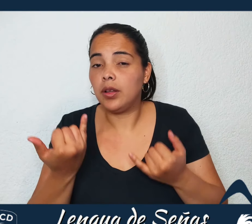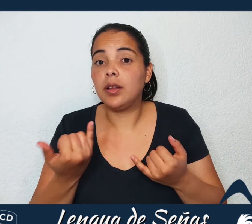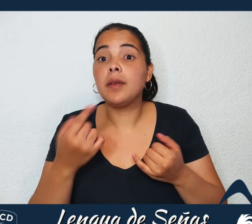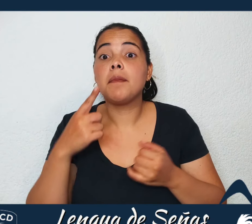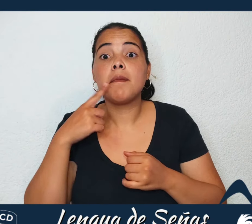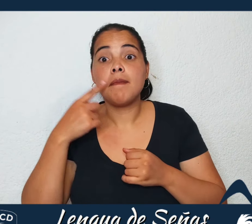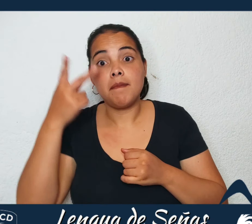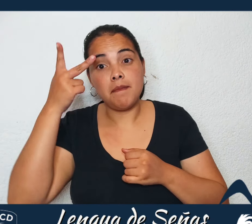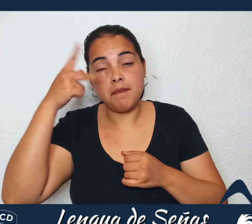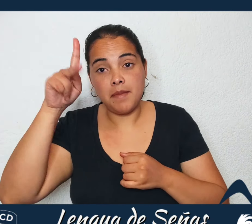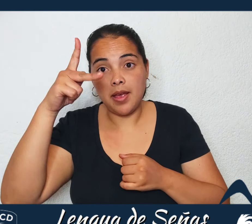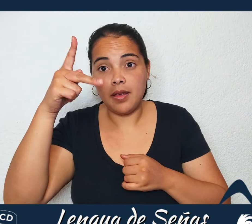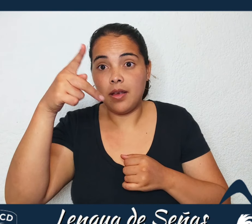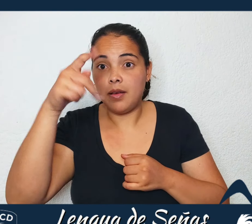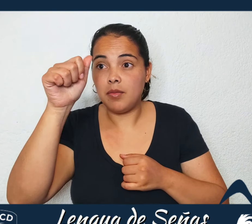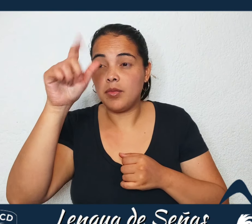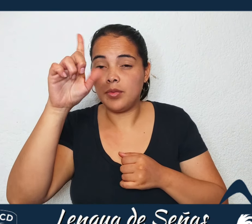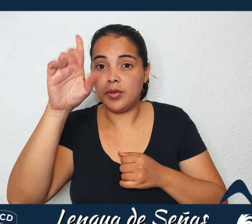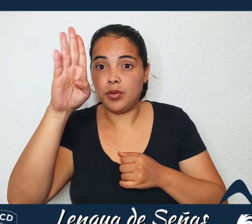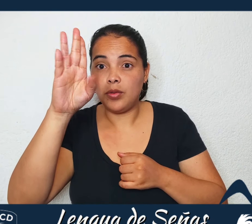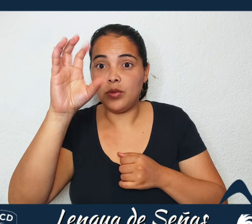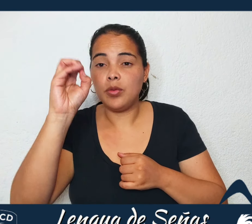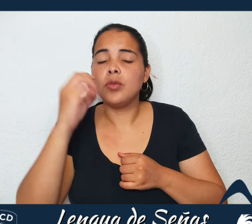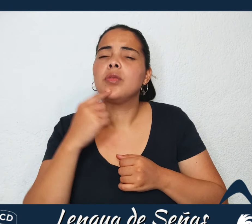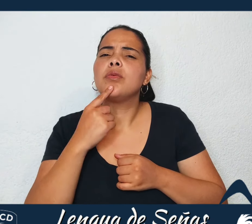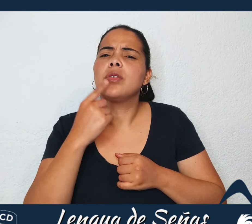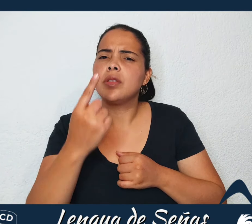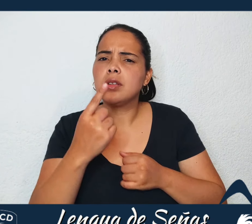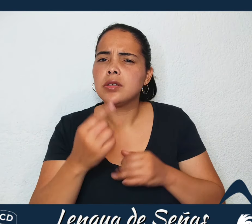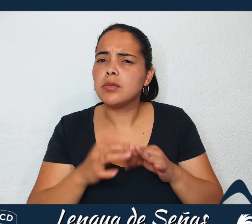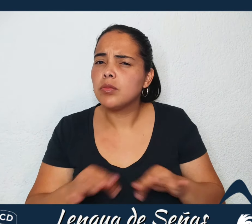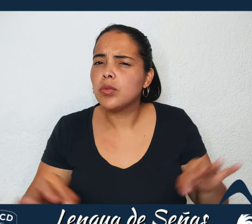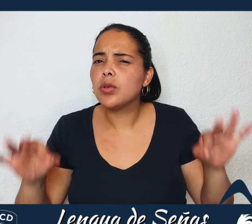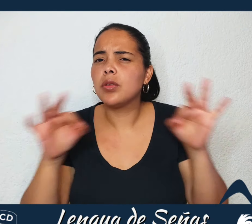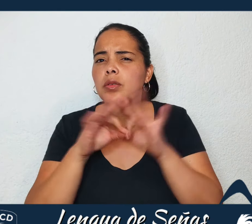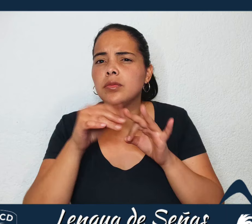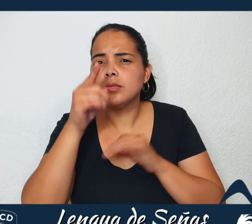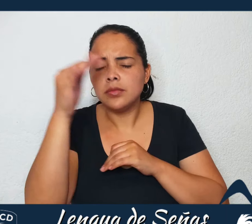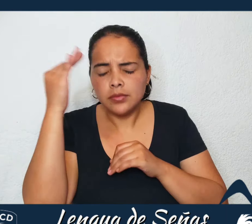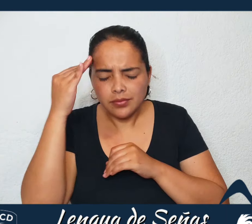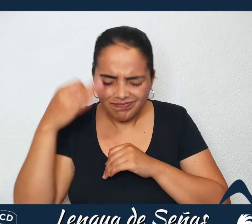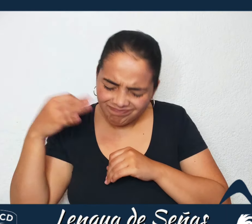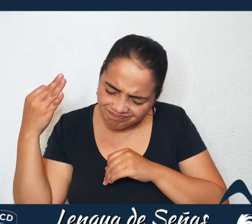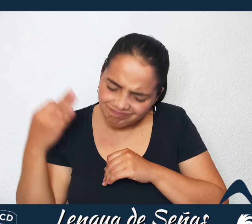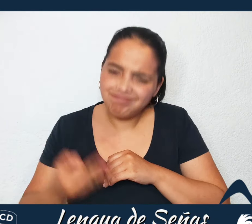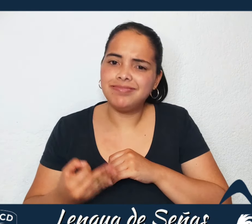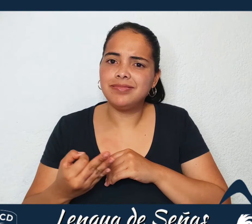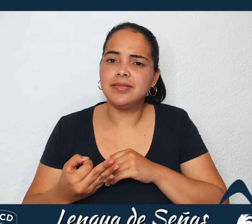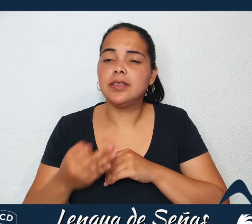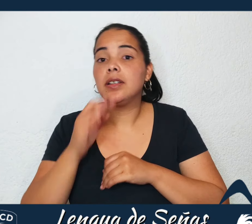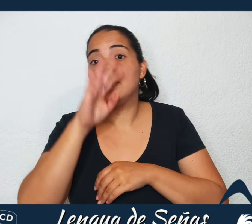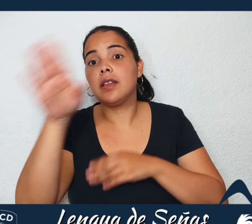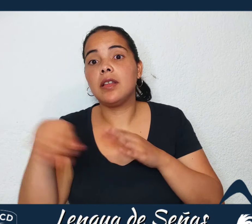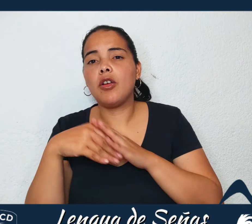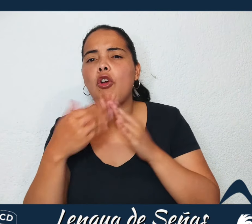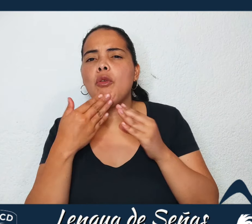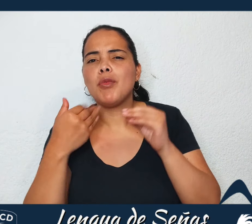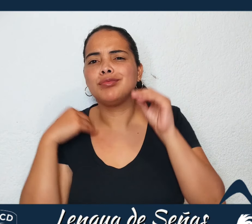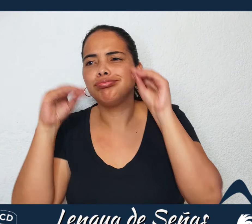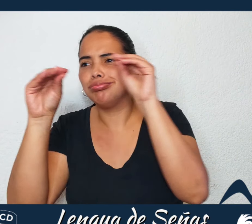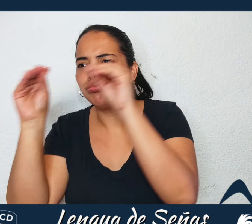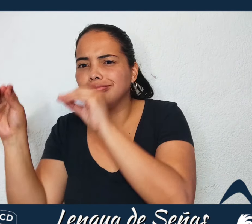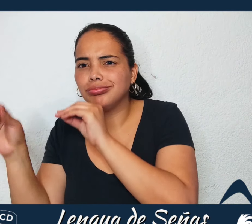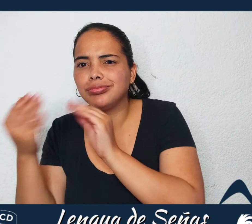en ello, Pablo, como un gran maestro, introduce en primer lugar la certeza del mensaje de las